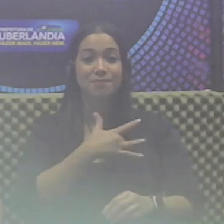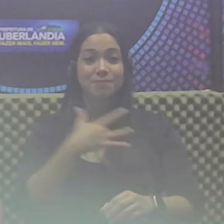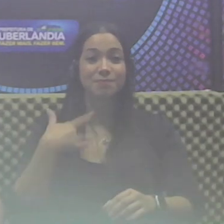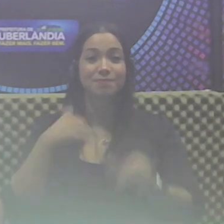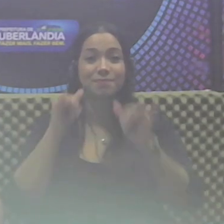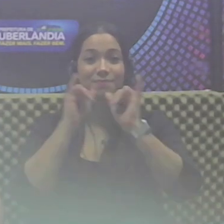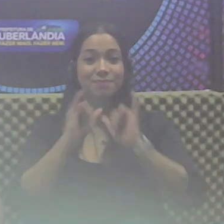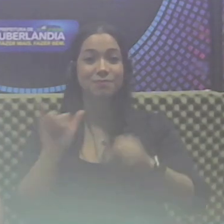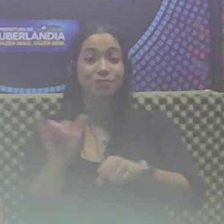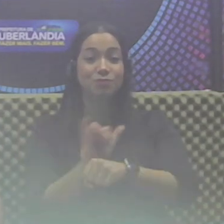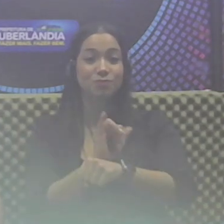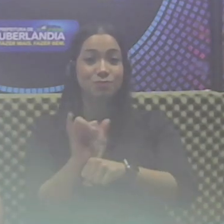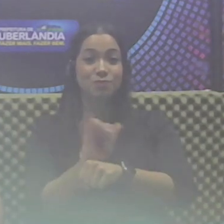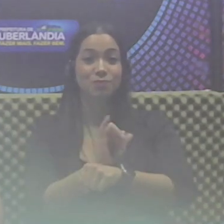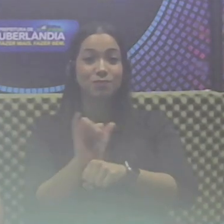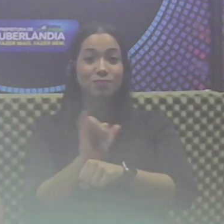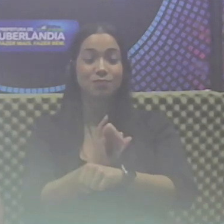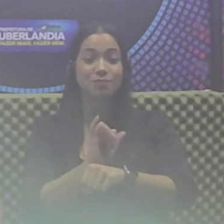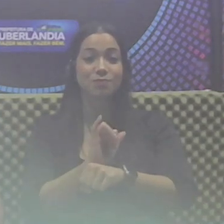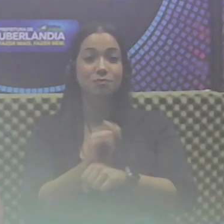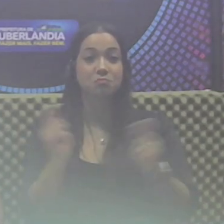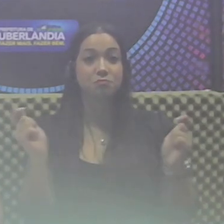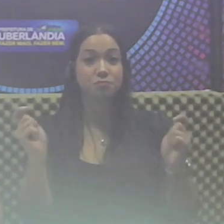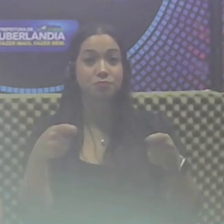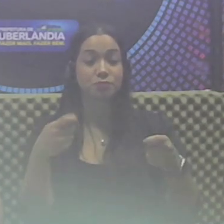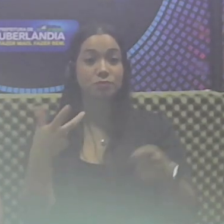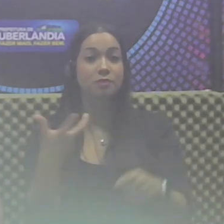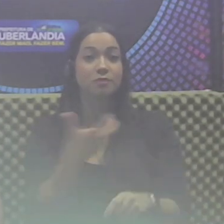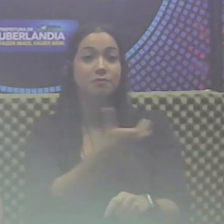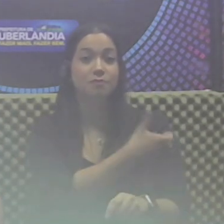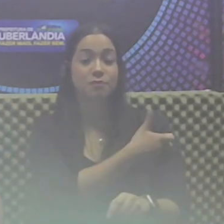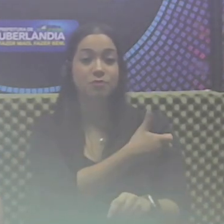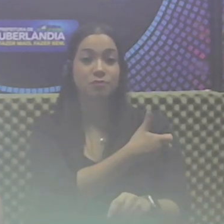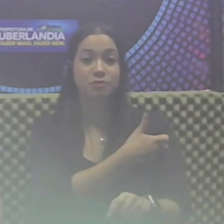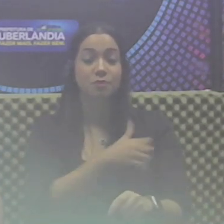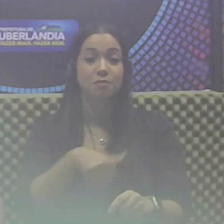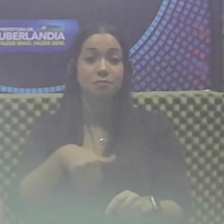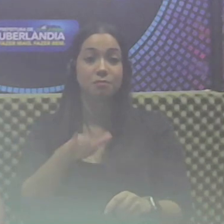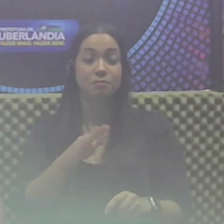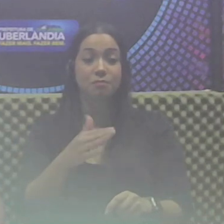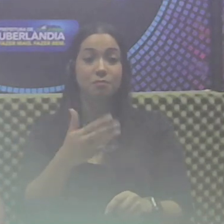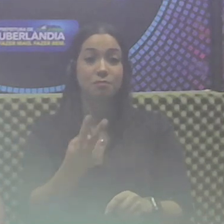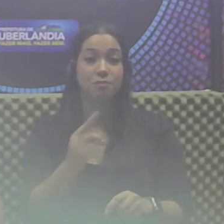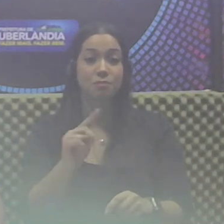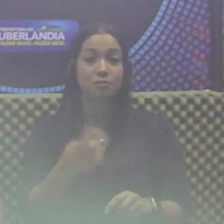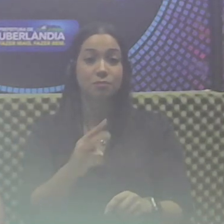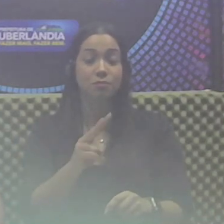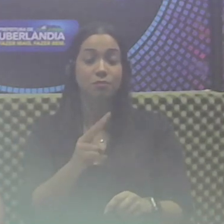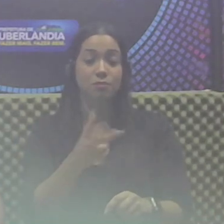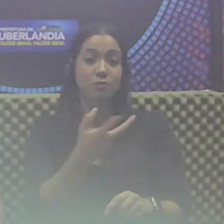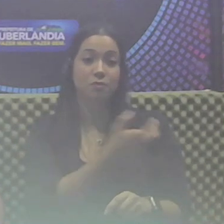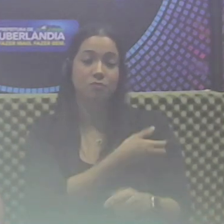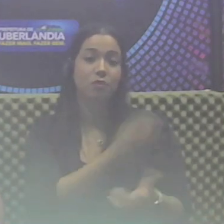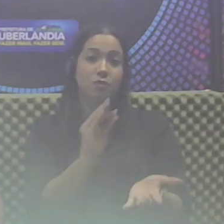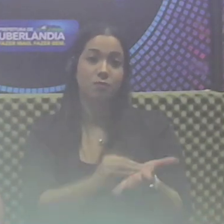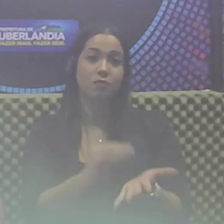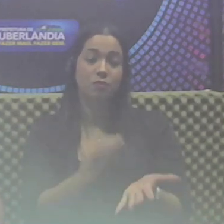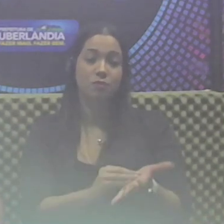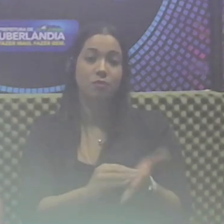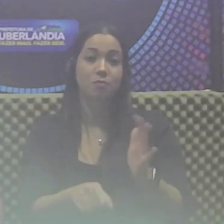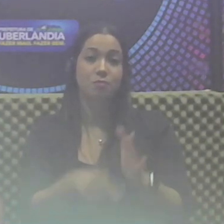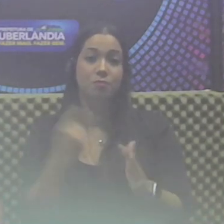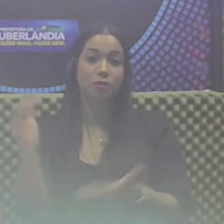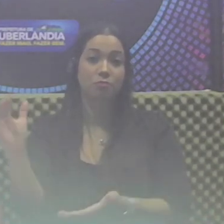a estratégia a ser adotada para garantir a imunização com as pouco mais de 2 mil doses restantes do primeiro